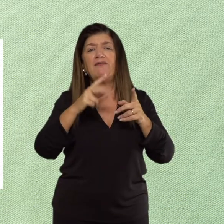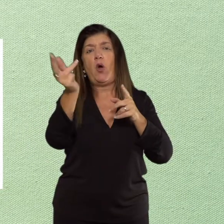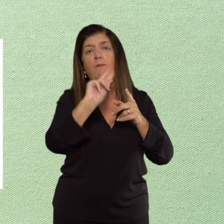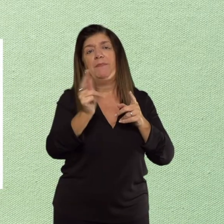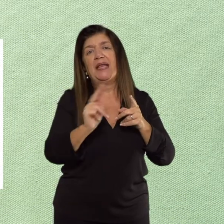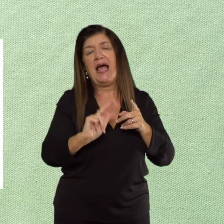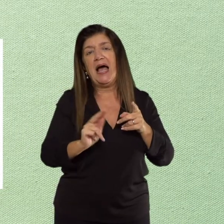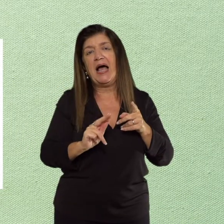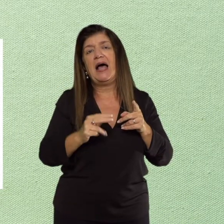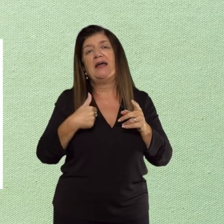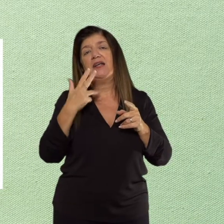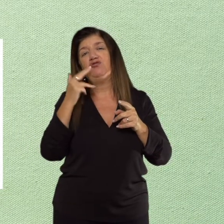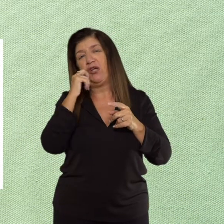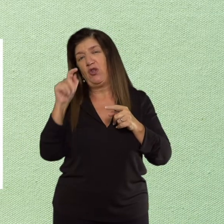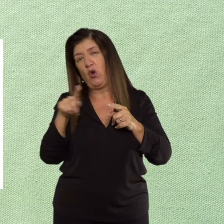dalla patria potestà,